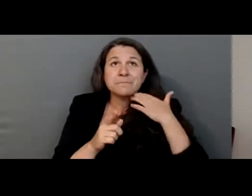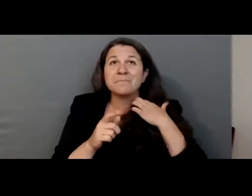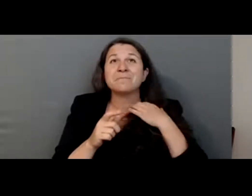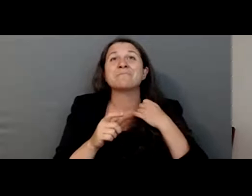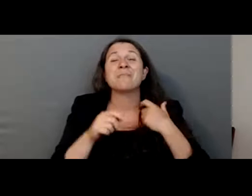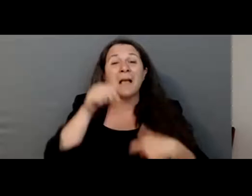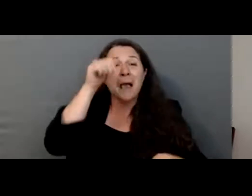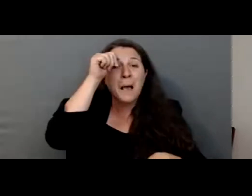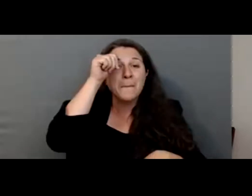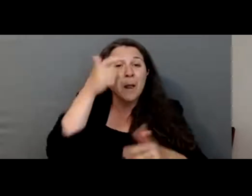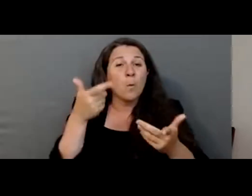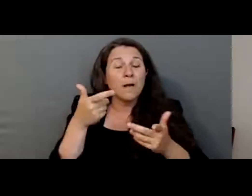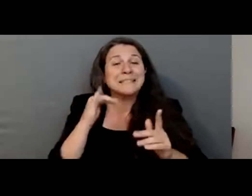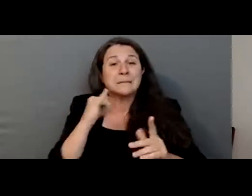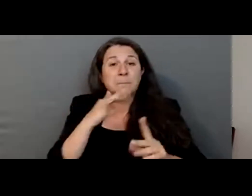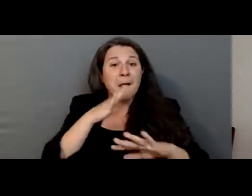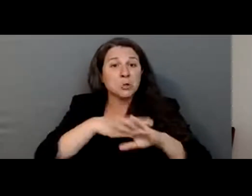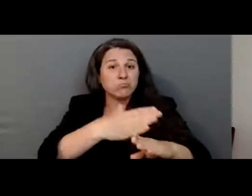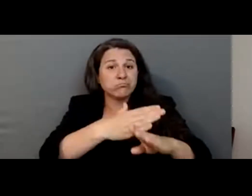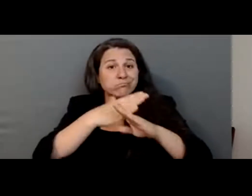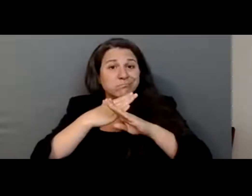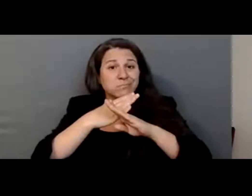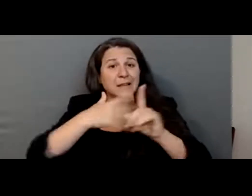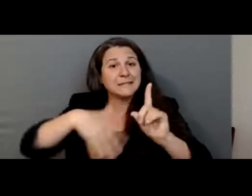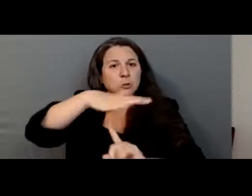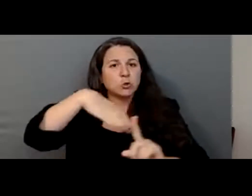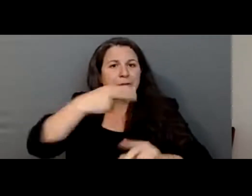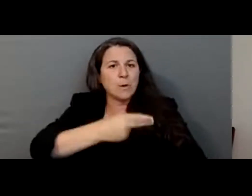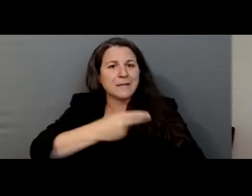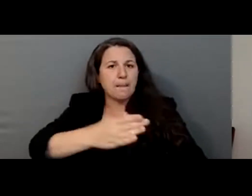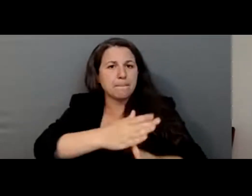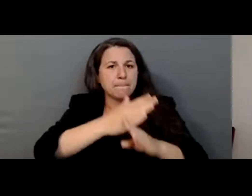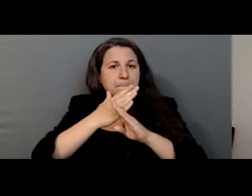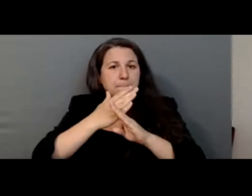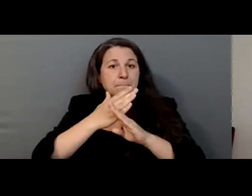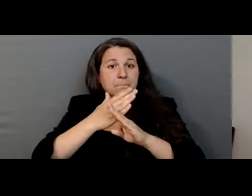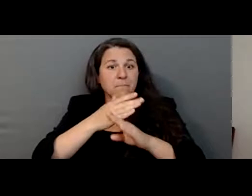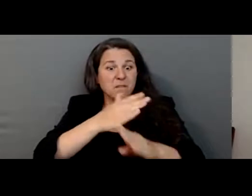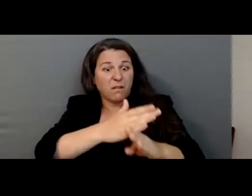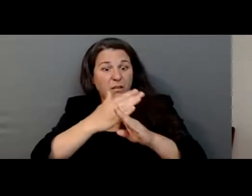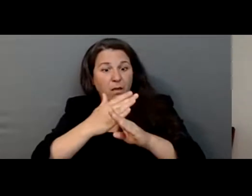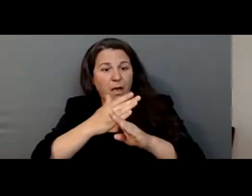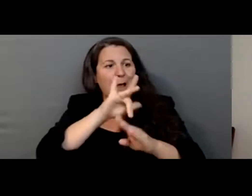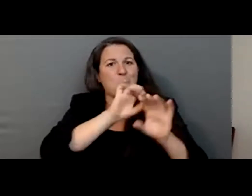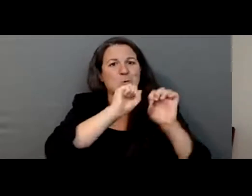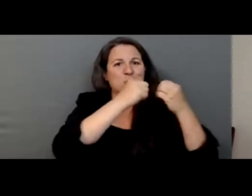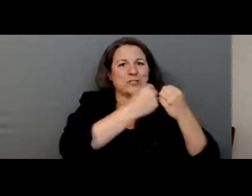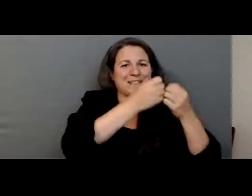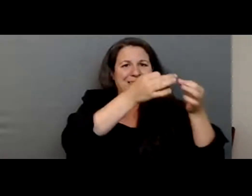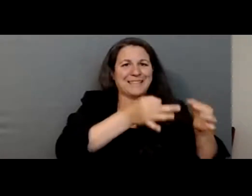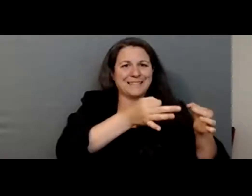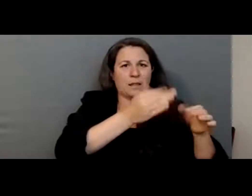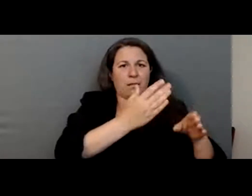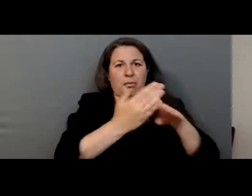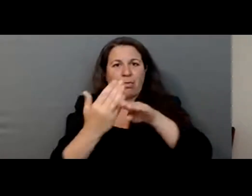lorsqu'on parle de situations de handicap, ces situations de handicap sont relatives à des choix sociaux et donc le fait de les corriger aussi est relatif